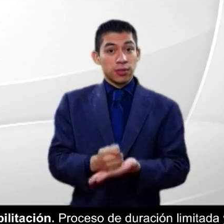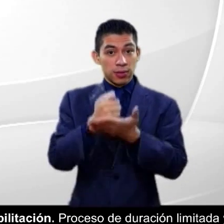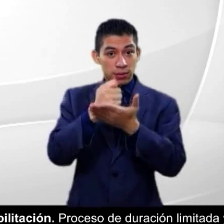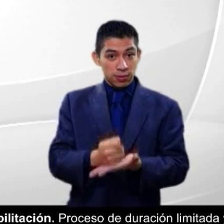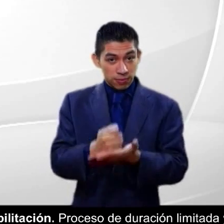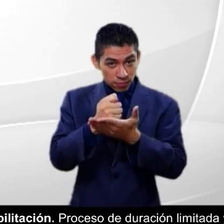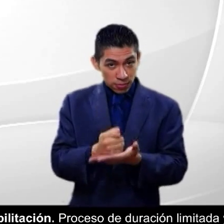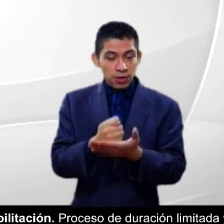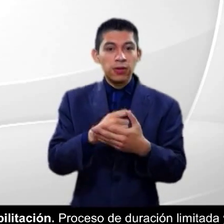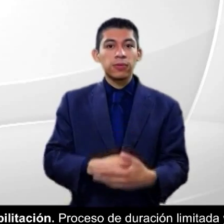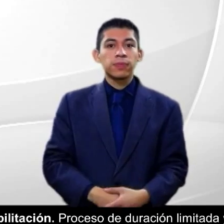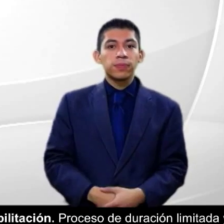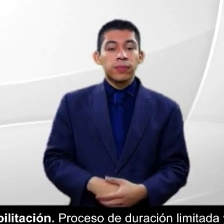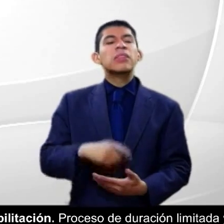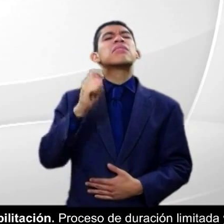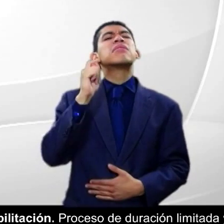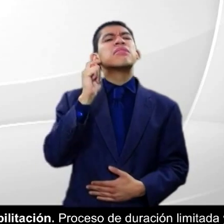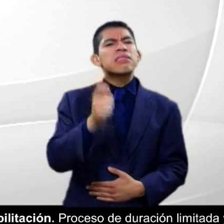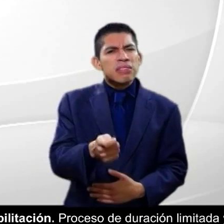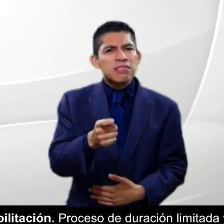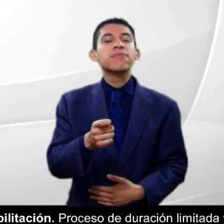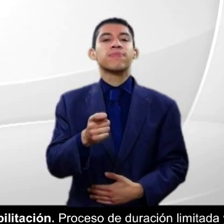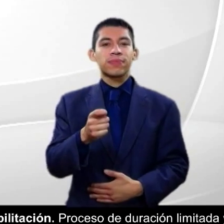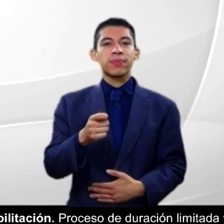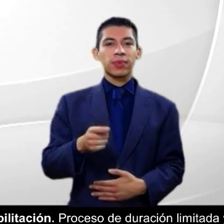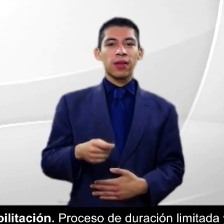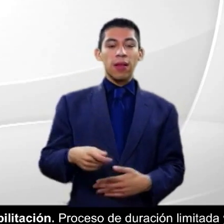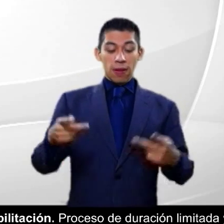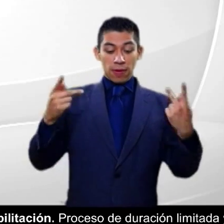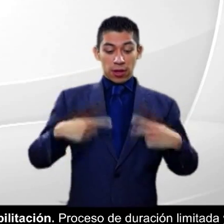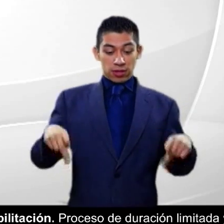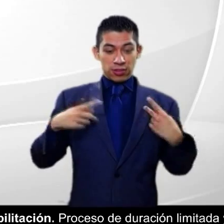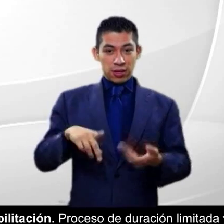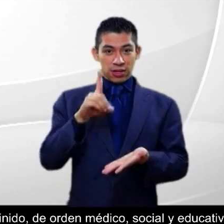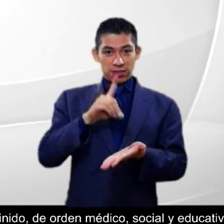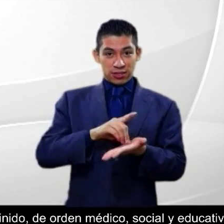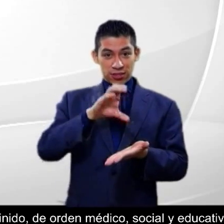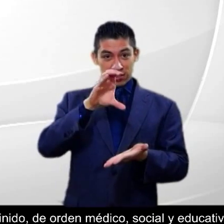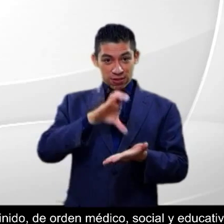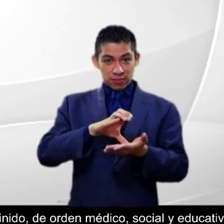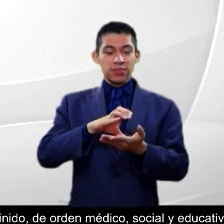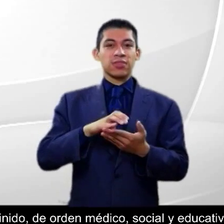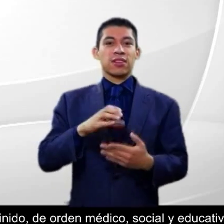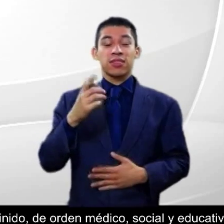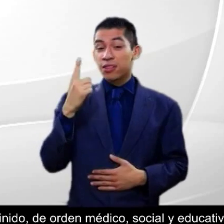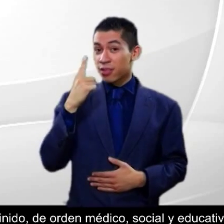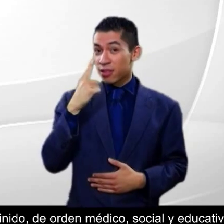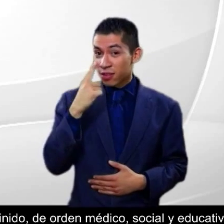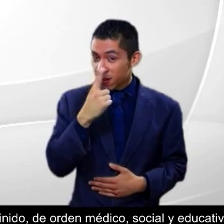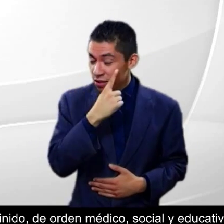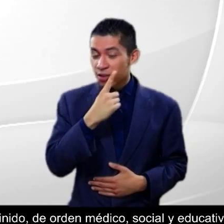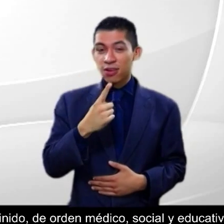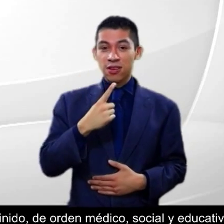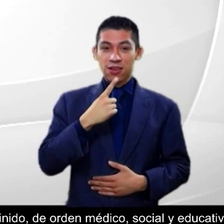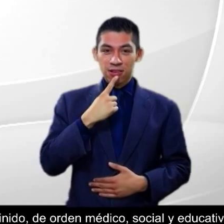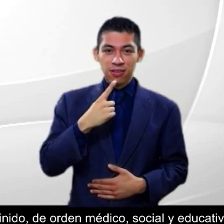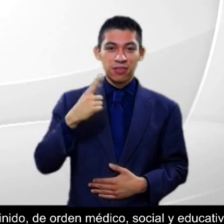25. Rehabilitación Proceso de duración limitada y con un objetivo definido de orden médico, social y